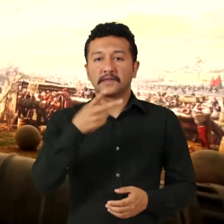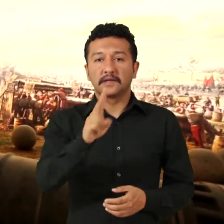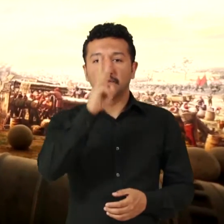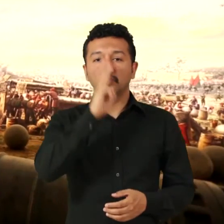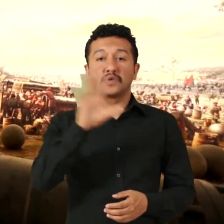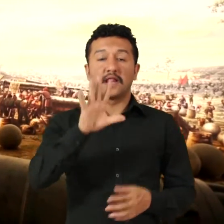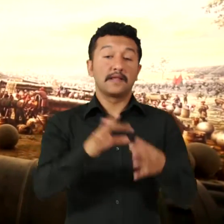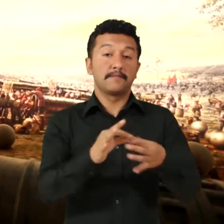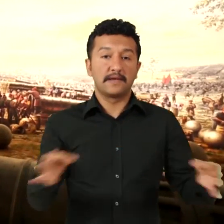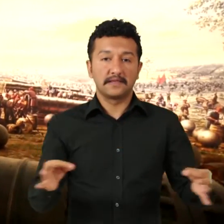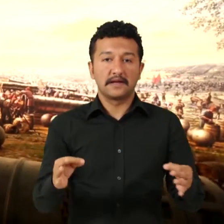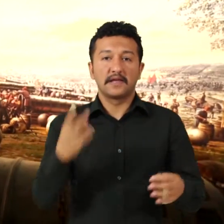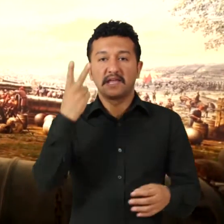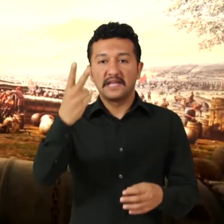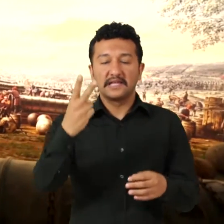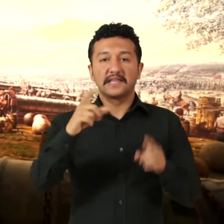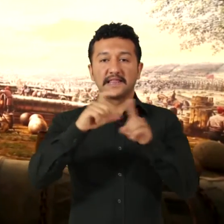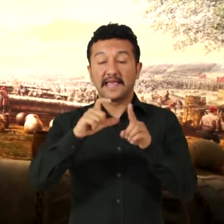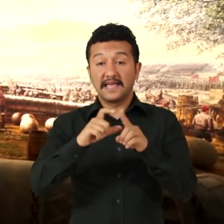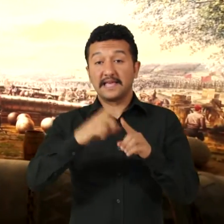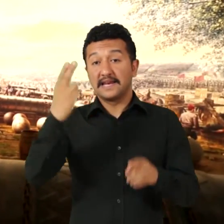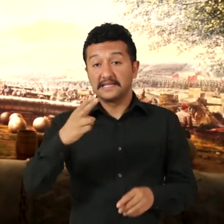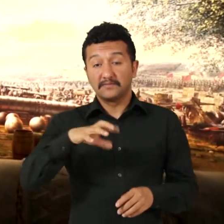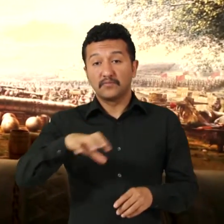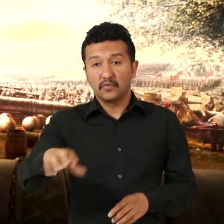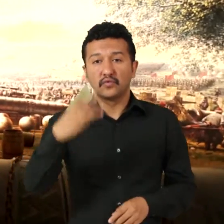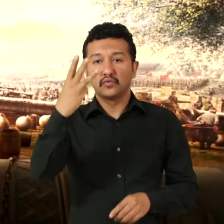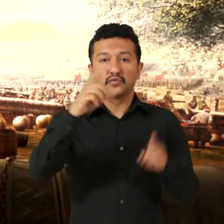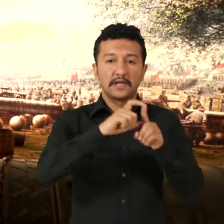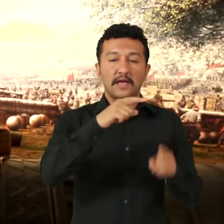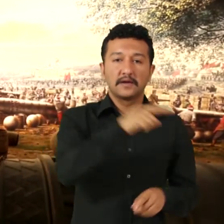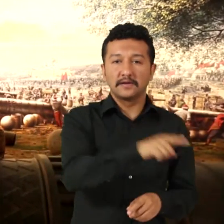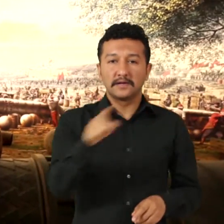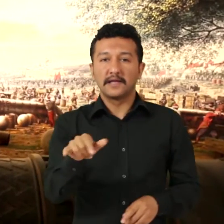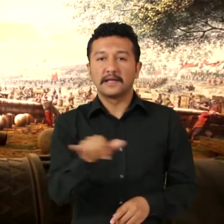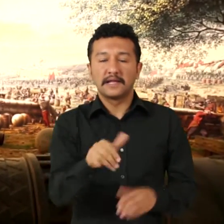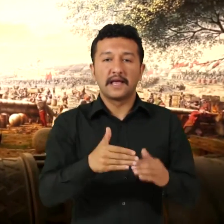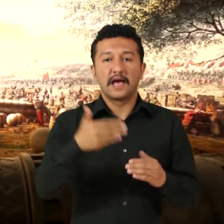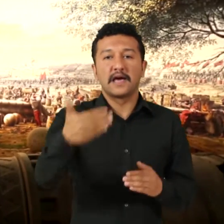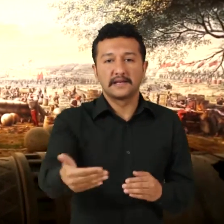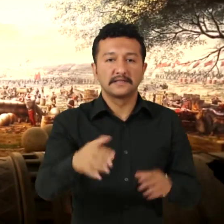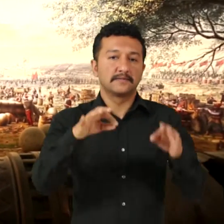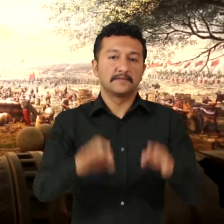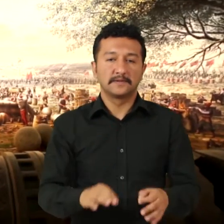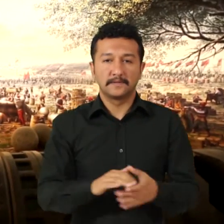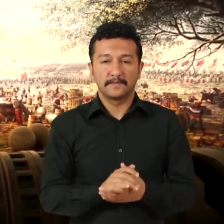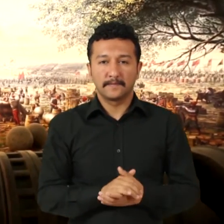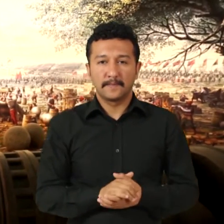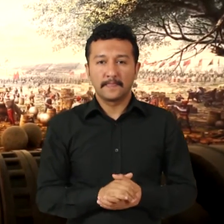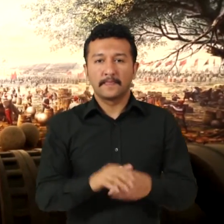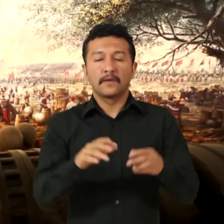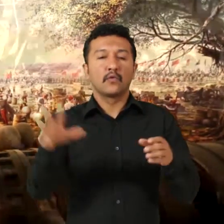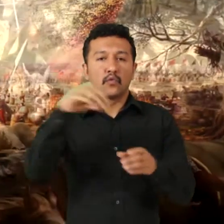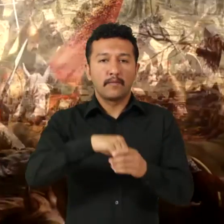2350 metrekarelik 2 boyutlu resim alanı ise 3 boyutlu bölgenin hemen arkasından başlamaktadır.